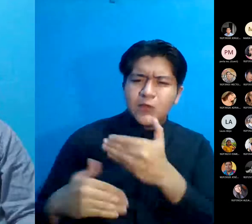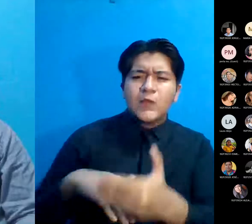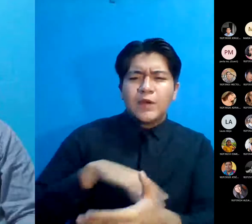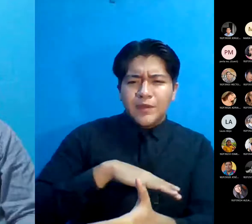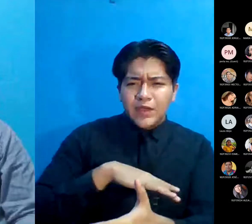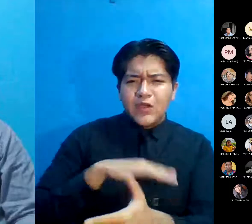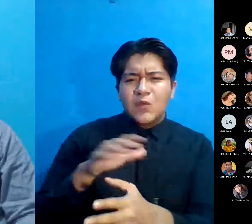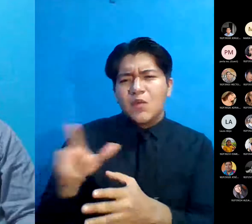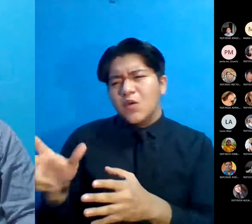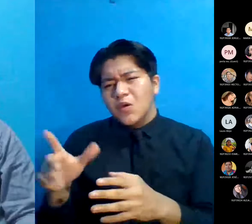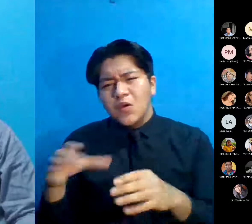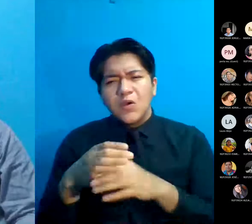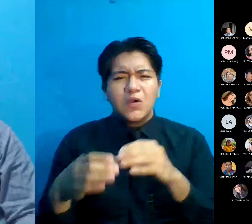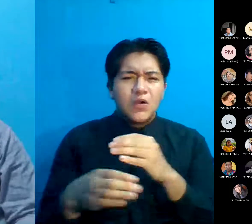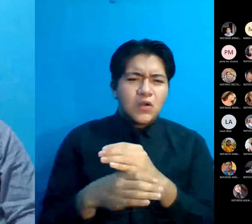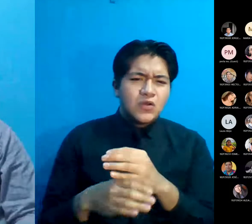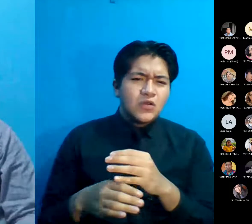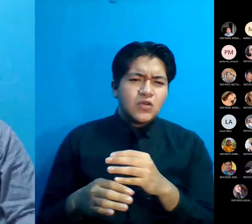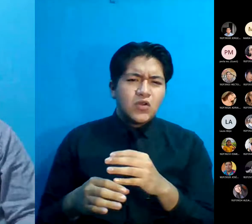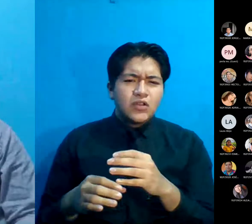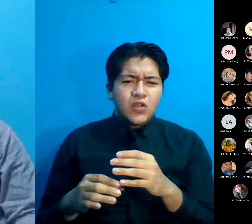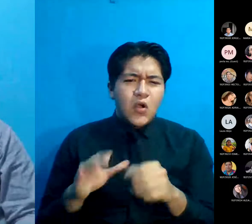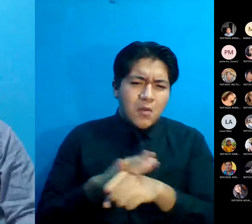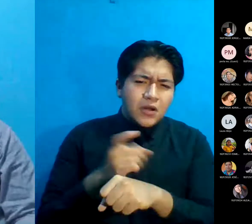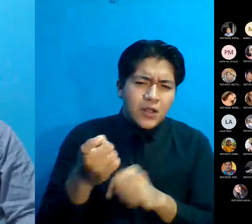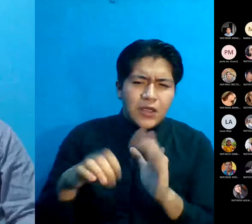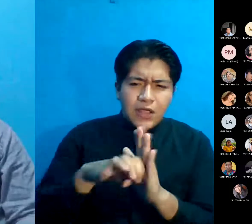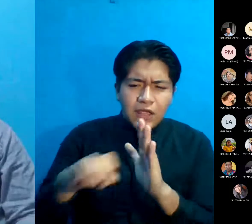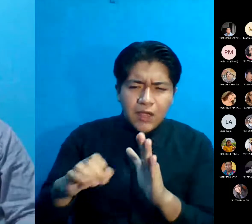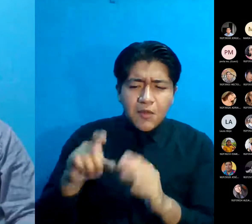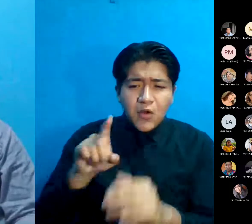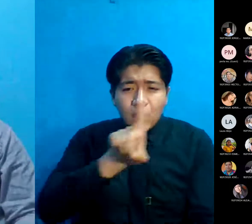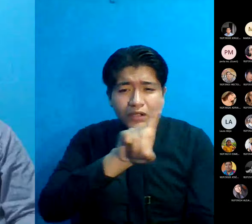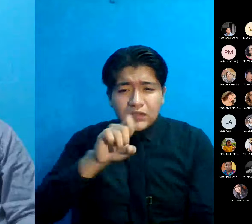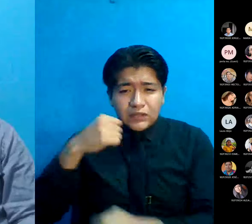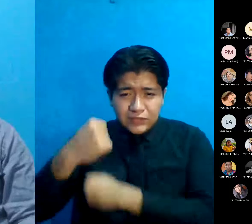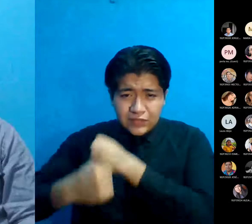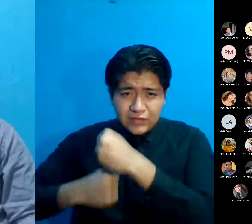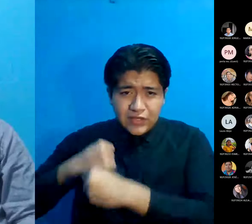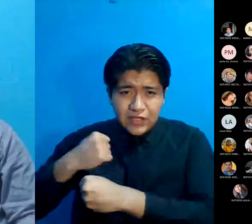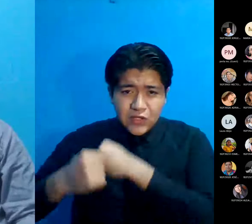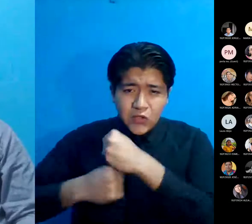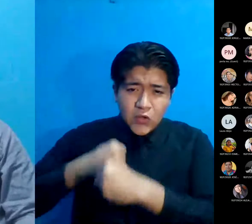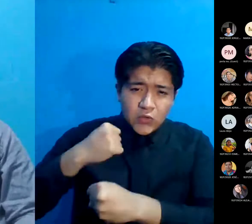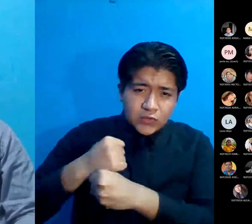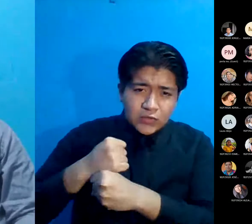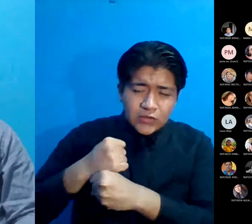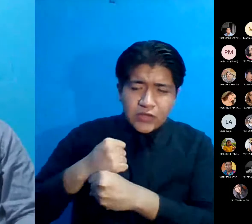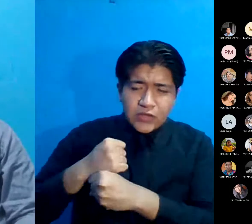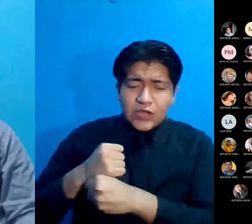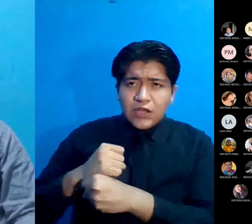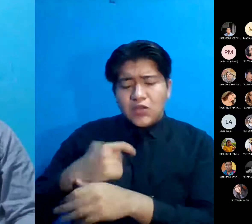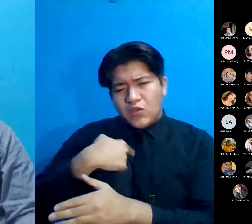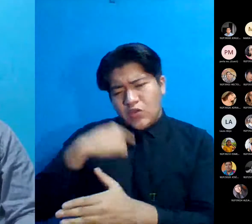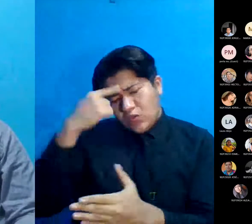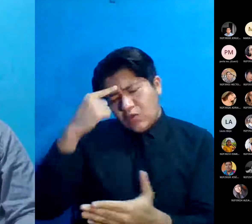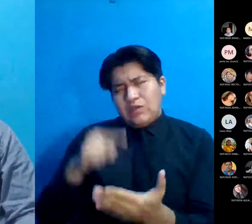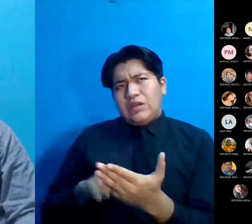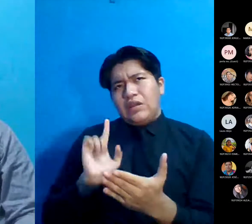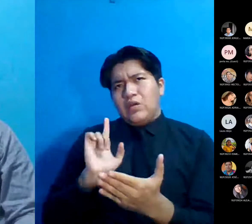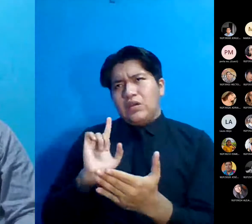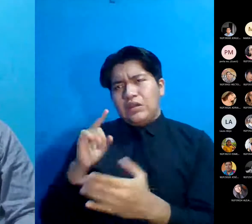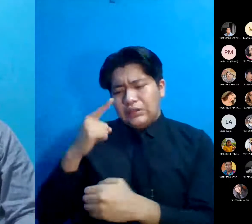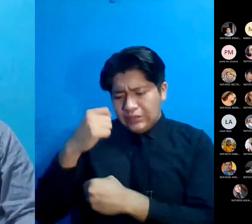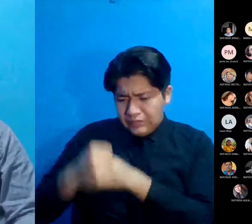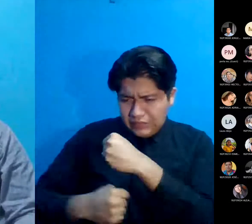que si en esos 100 años no se hubiera quitado la lengua de señas, también desde mi punto de vista,